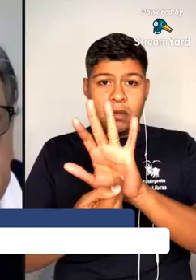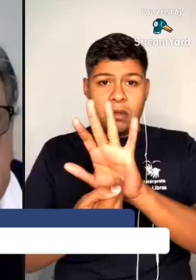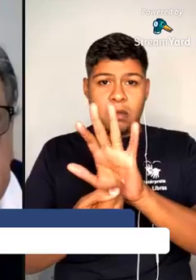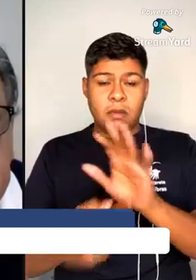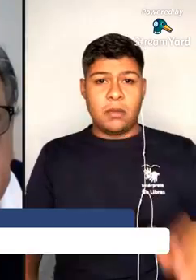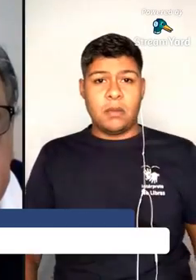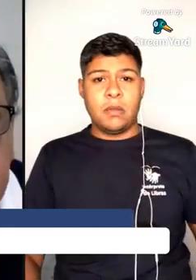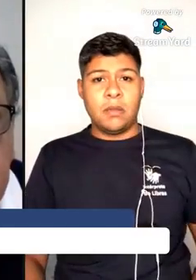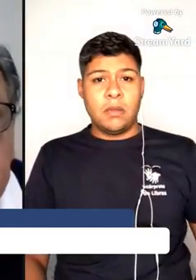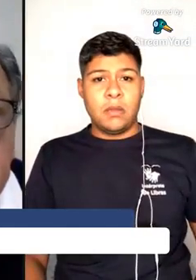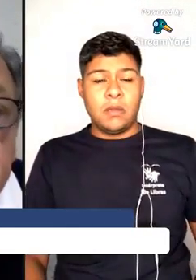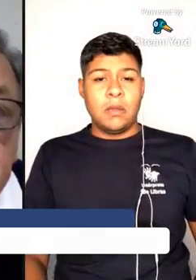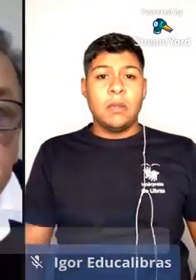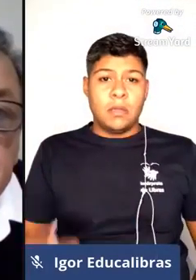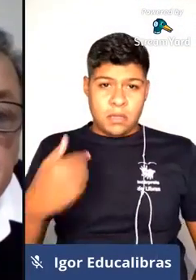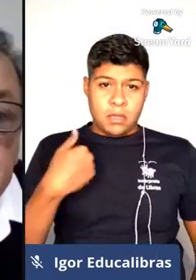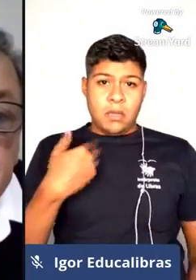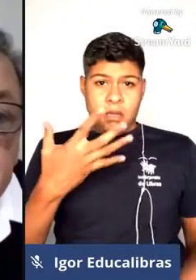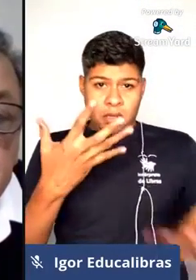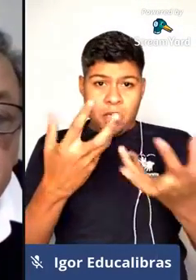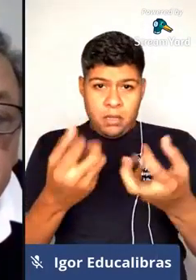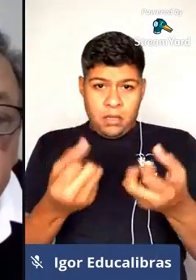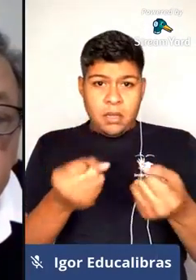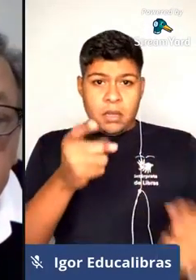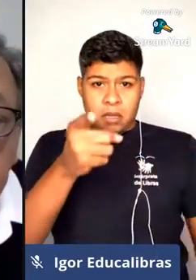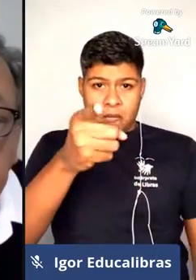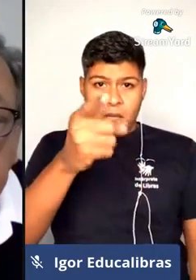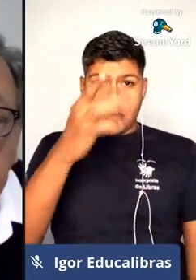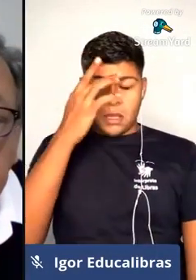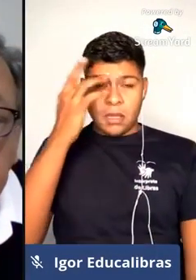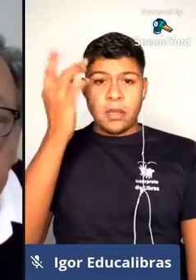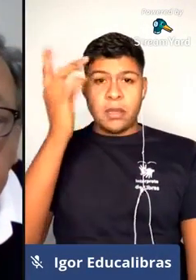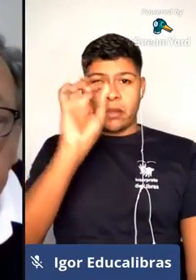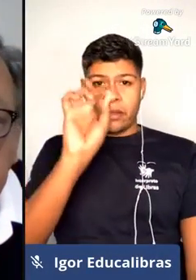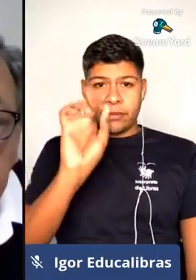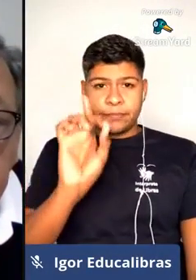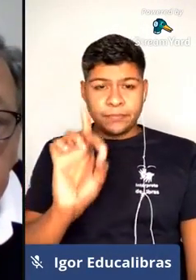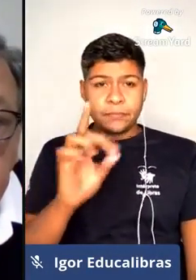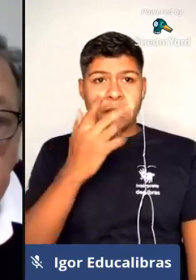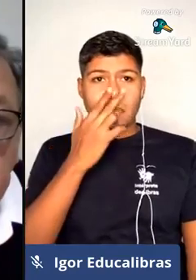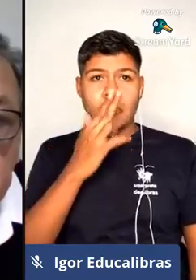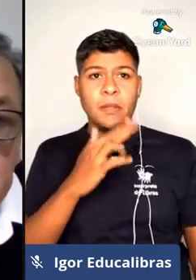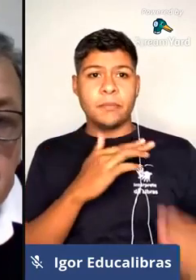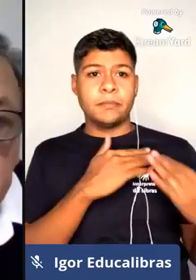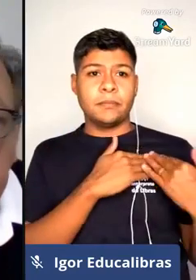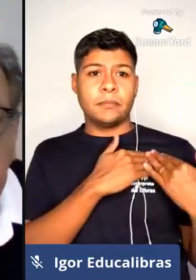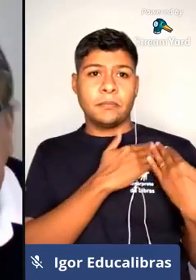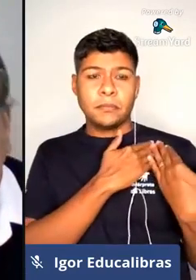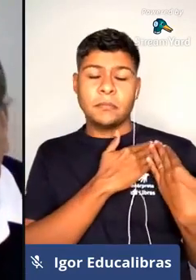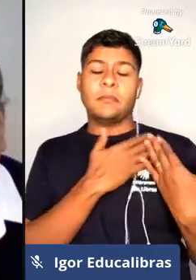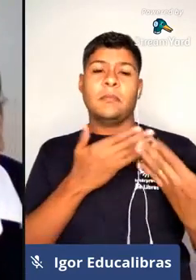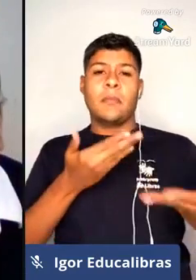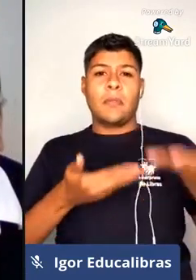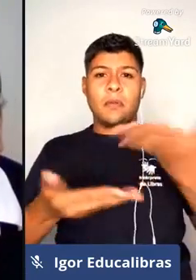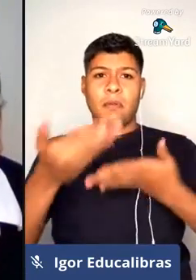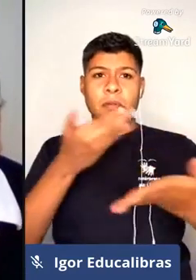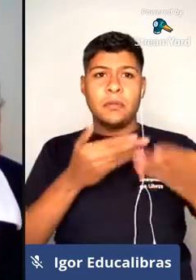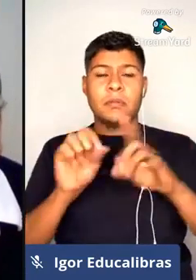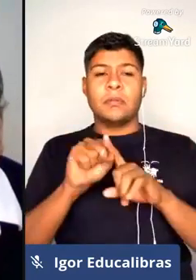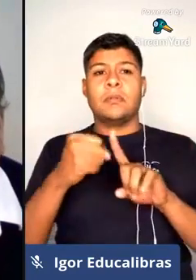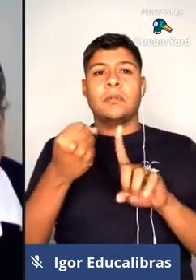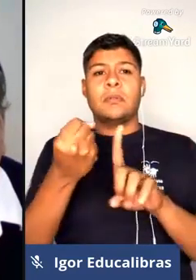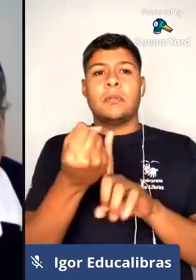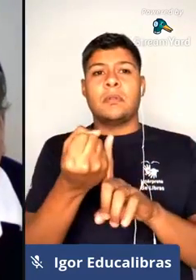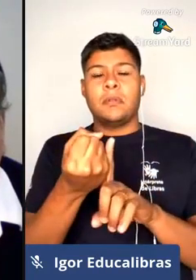bom, concordo com você, a pessoa com deficiência representa o segmento mais vulnerável da sociedade.